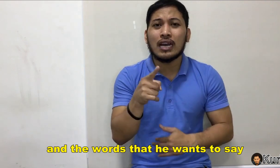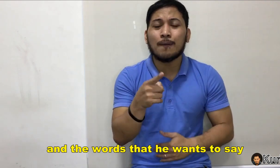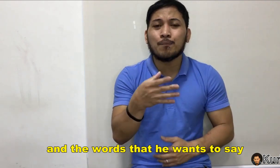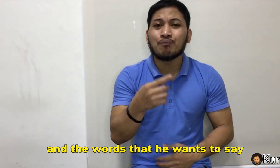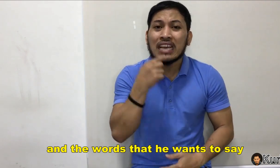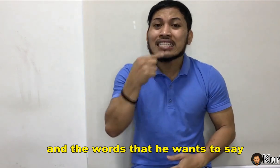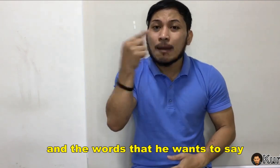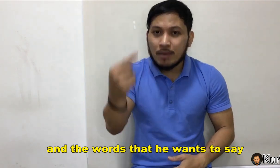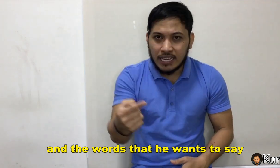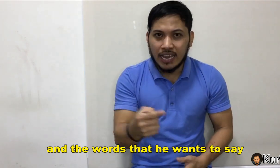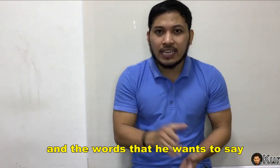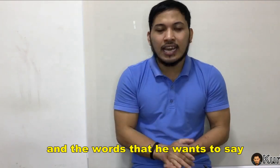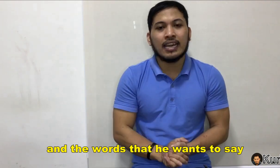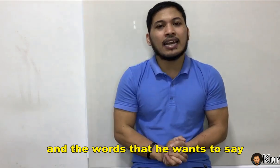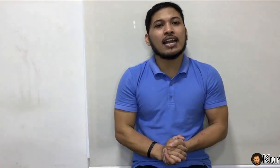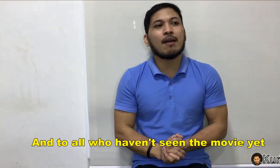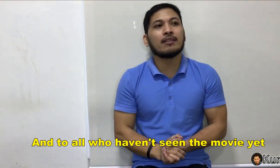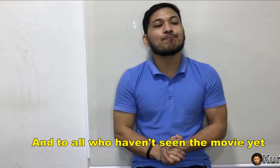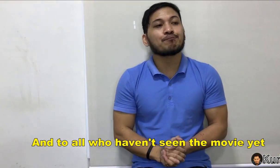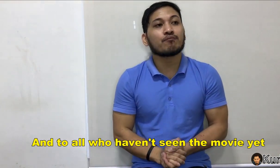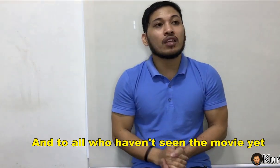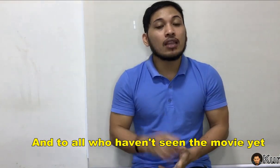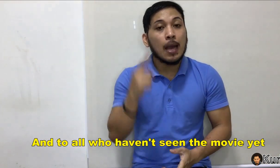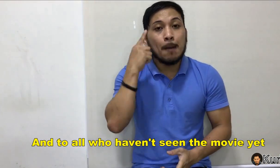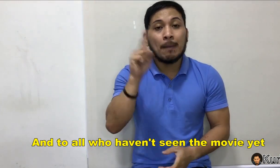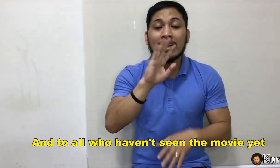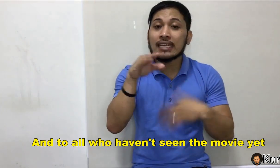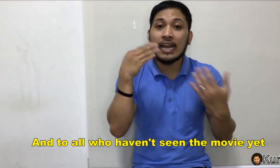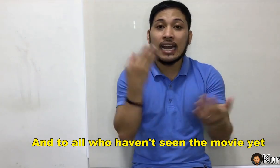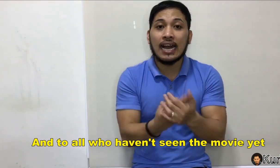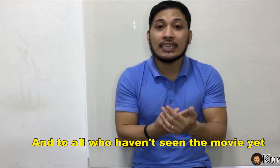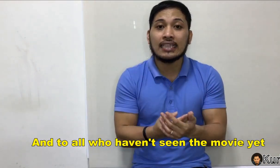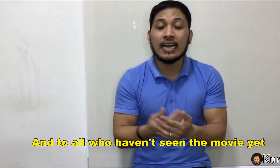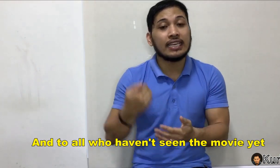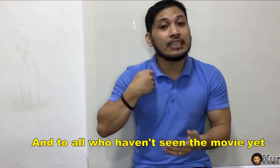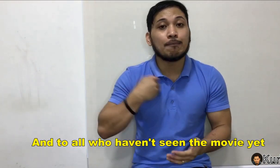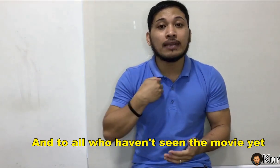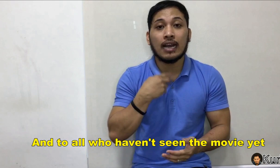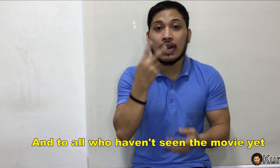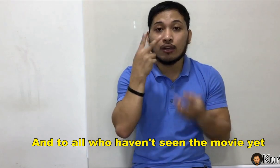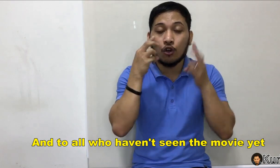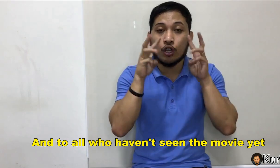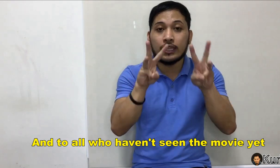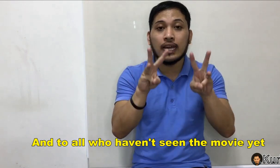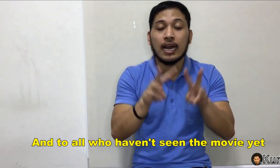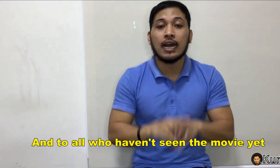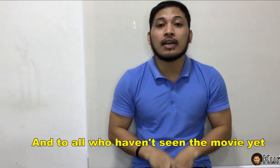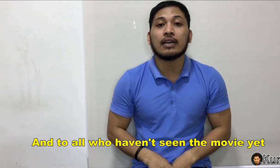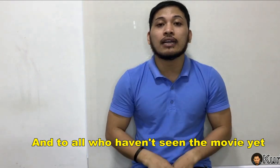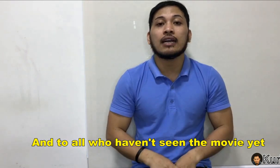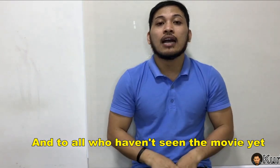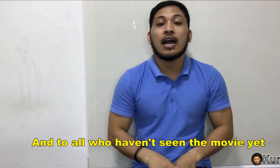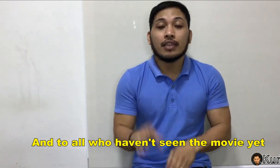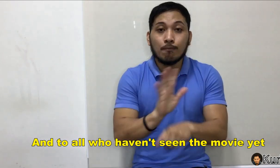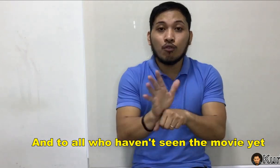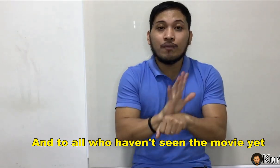niyang sabihin. Eh, kaya naman, para sa lahat na hindi pa nakakanood ng